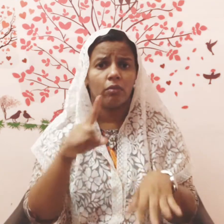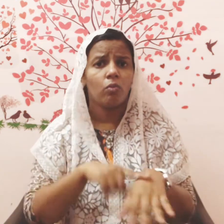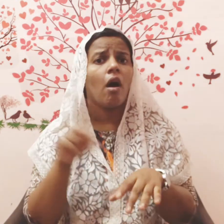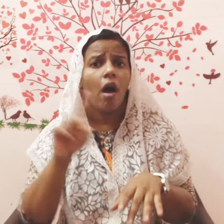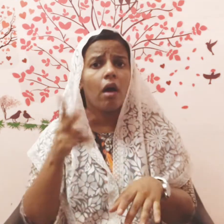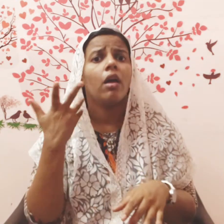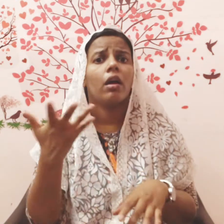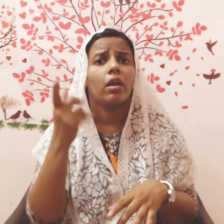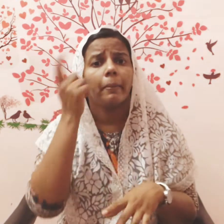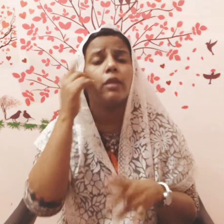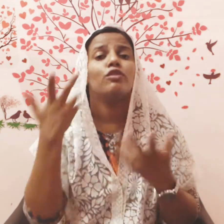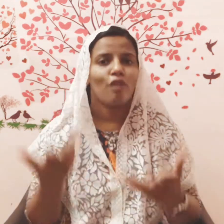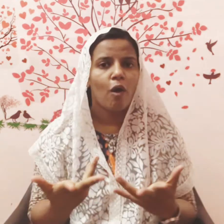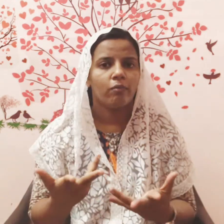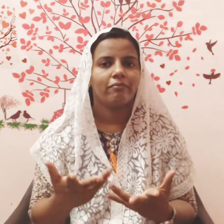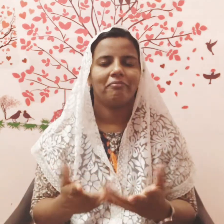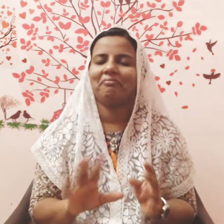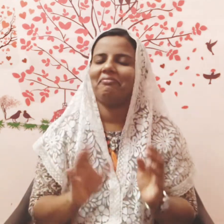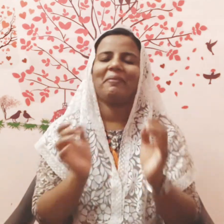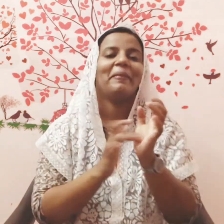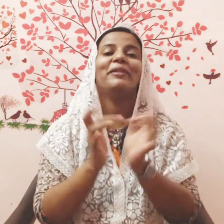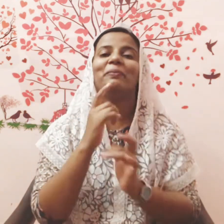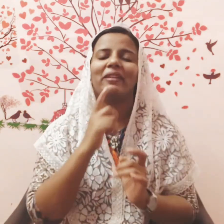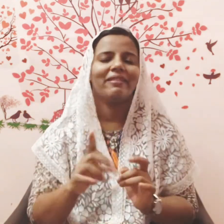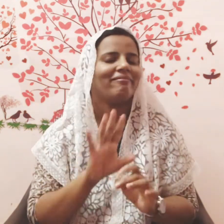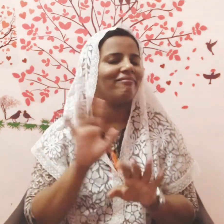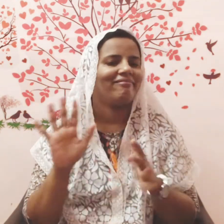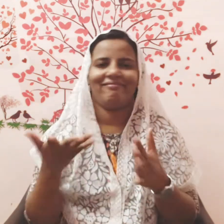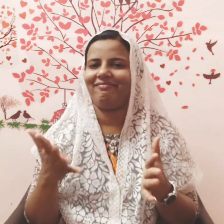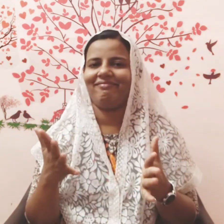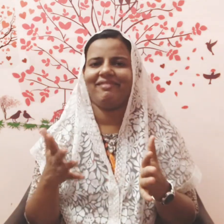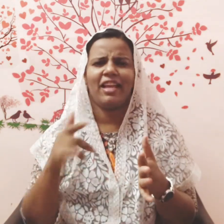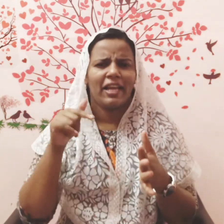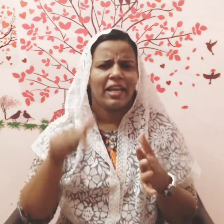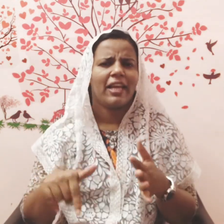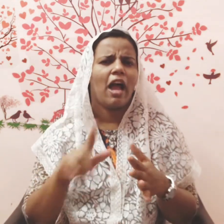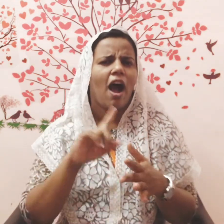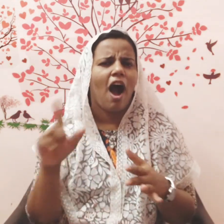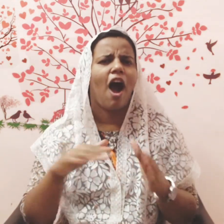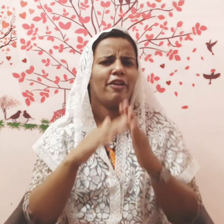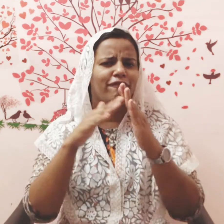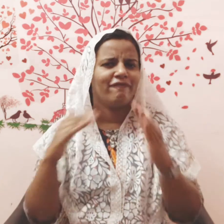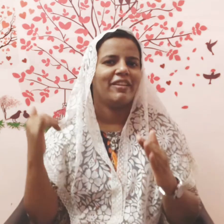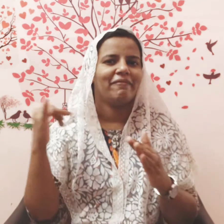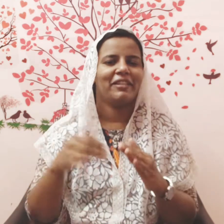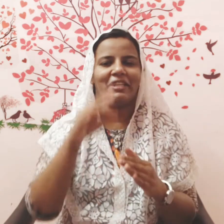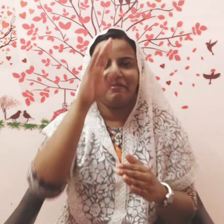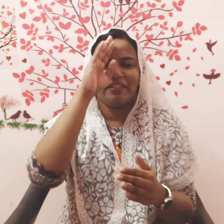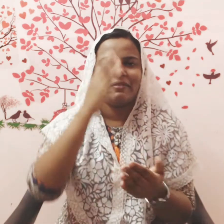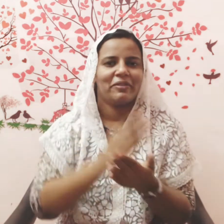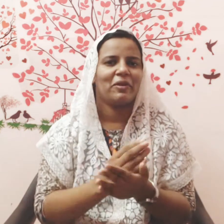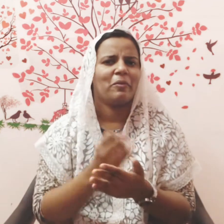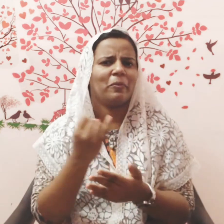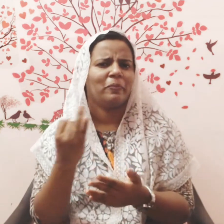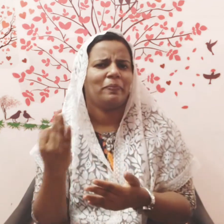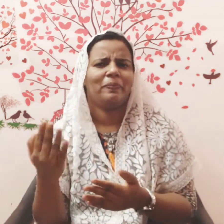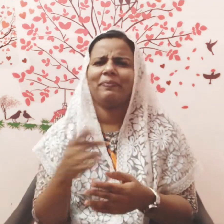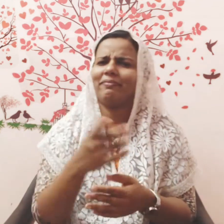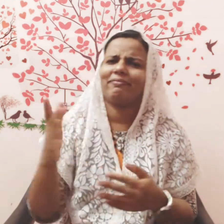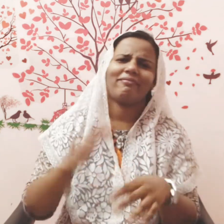തിരക്കിക്കൊണ്ടിരിക്കുമ്പോൾ പിന്നെ നിന്നെ തൊട്ടത് ആരാന്നത് നമ്മളെങ്ങനെ കണ്ടുപിടിക്കുന്നു? ഉടനെ പറയുക, യേശു പറയുക, അങ്ങനെ അല്ലടാ, ഇവിടെ വീട്ടിൽ നിന്ന് വിശ്വാസത്തോടെ ഇറങ്ങി വന്നവളും പലരും